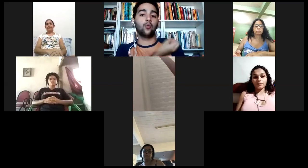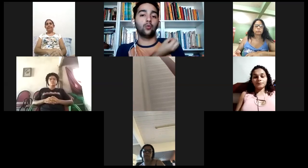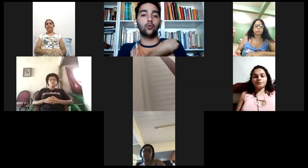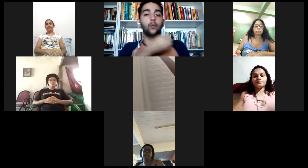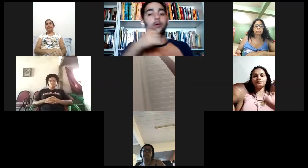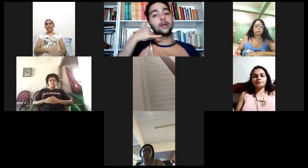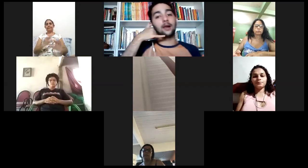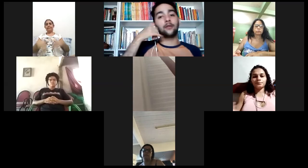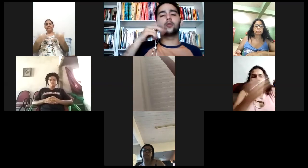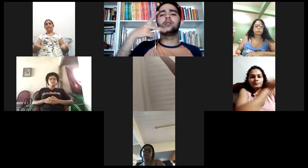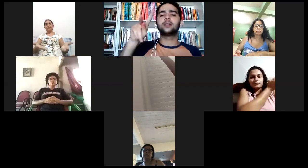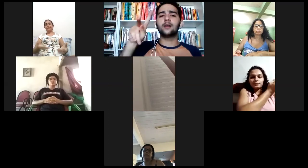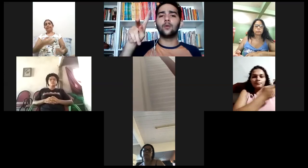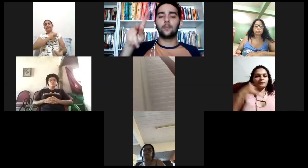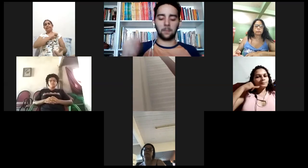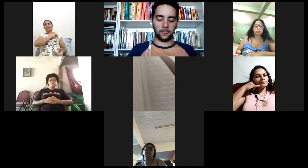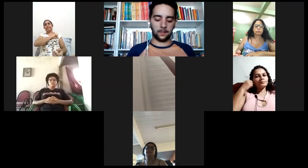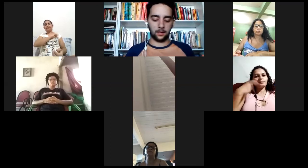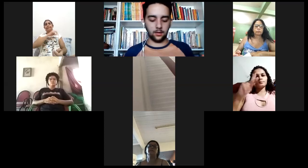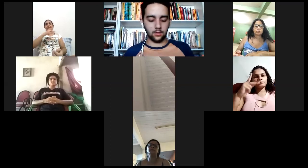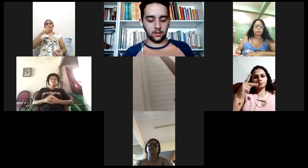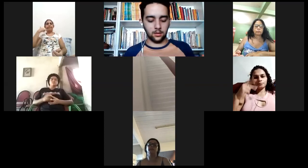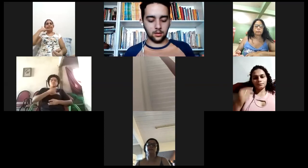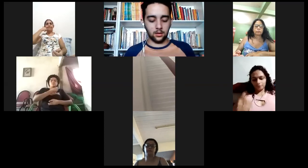Qual número telefone seu?